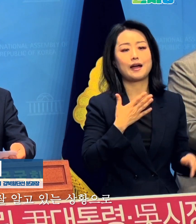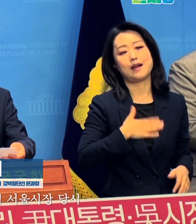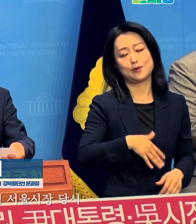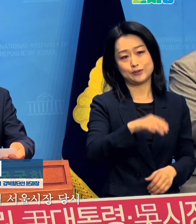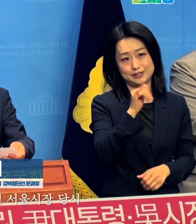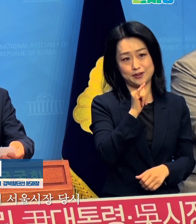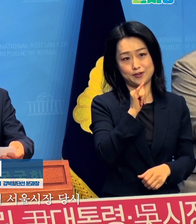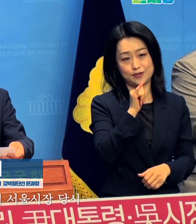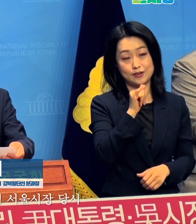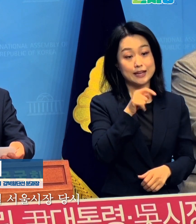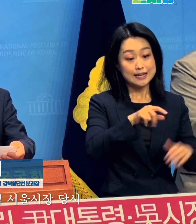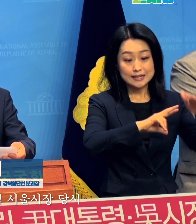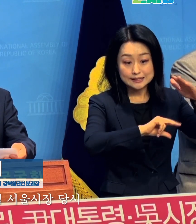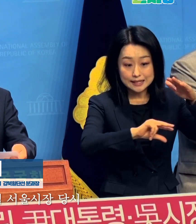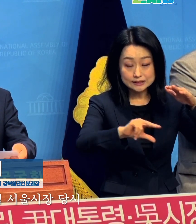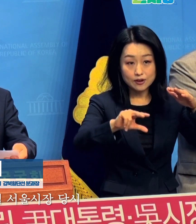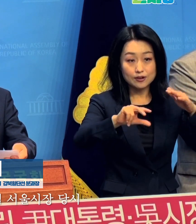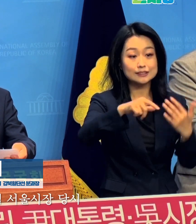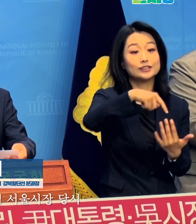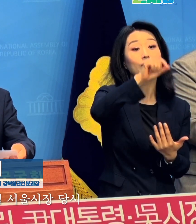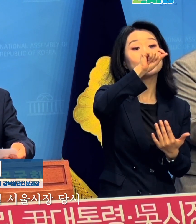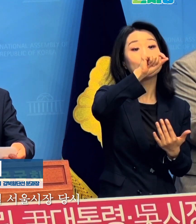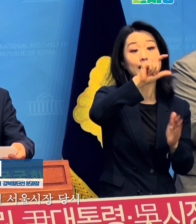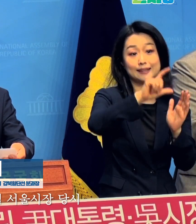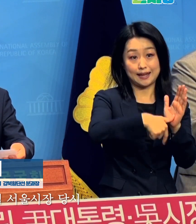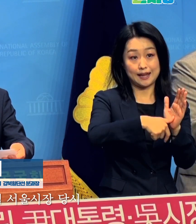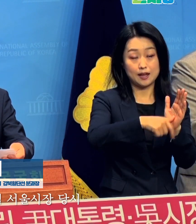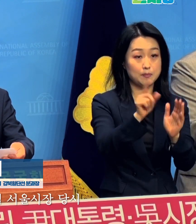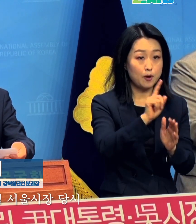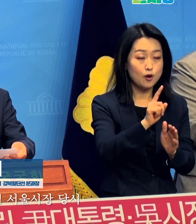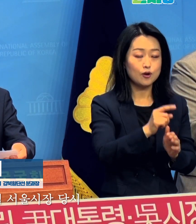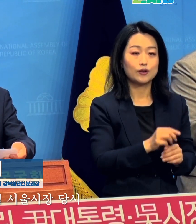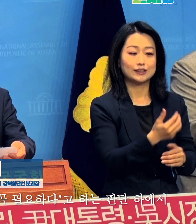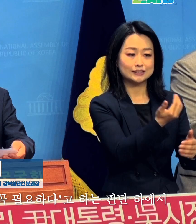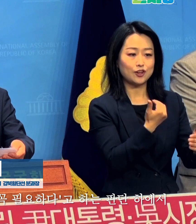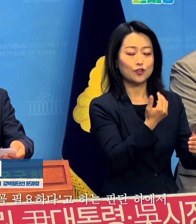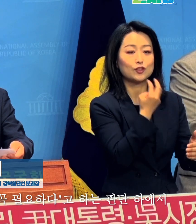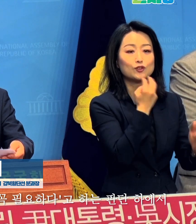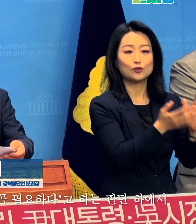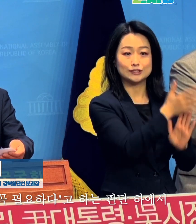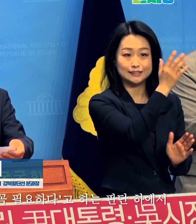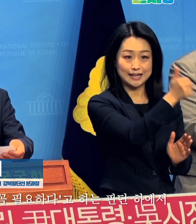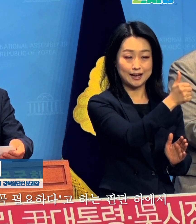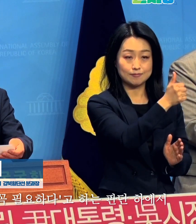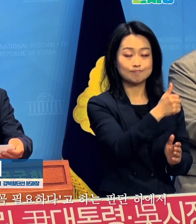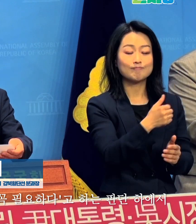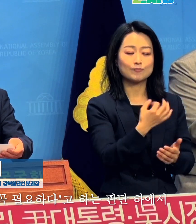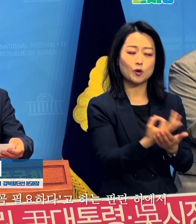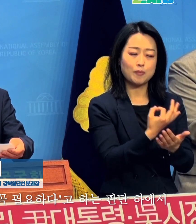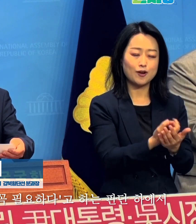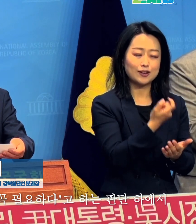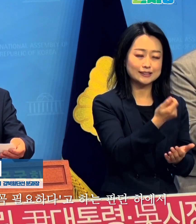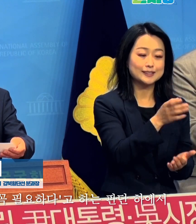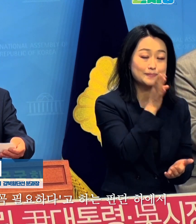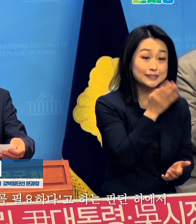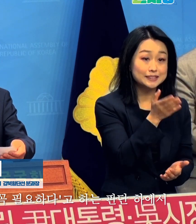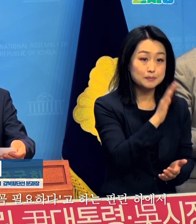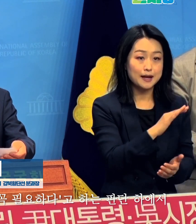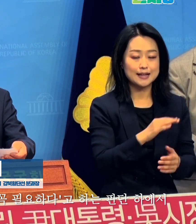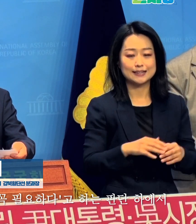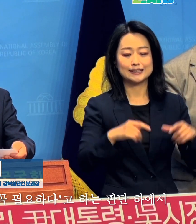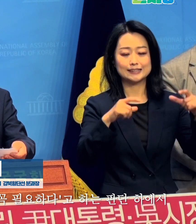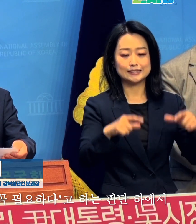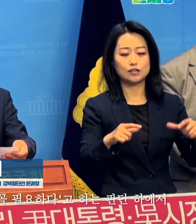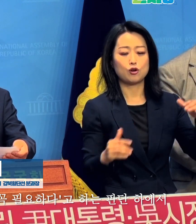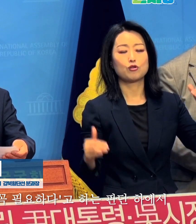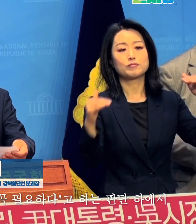상황으로 이 노선이 선정되던 전임 서울시장 당시 경제성은 낮지만 구역 지역 균형발전